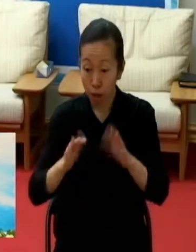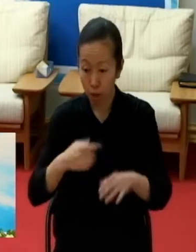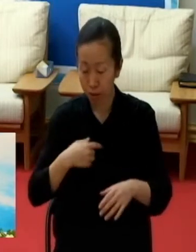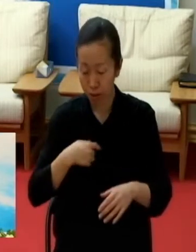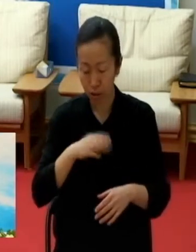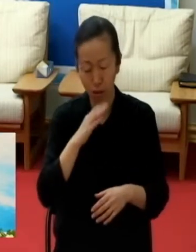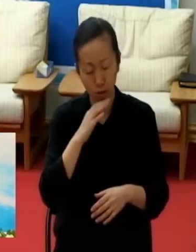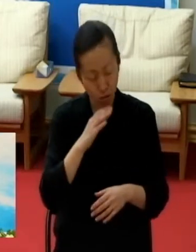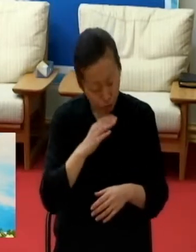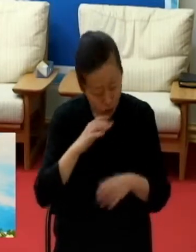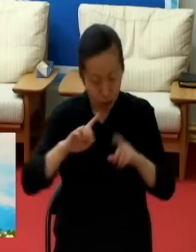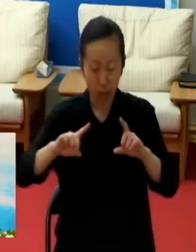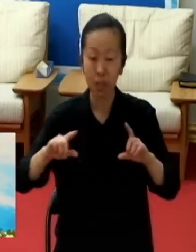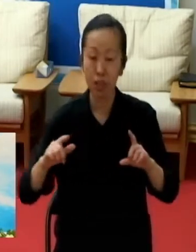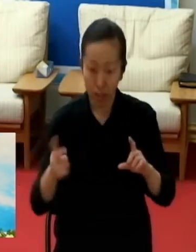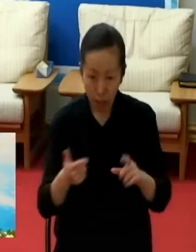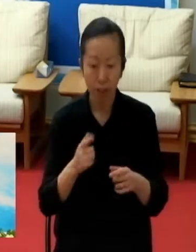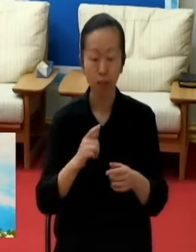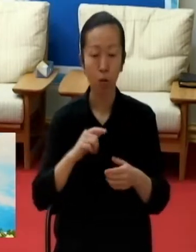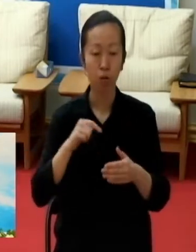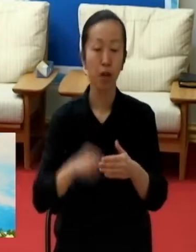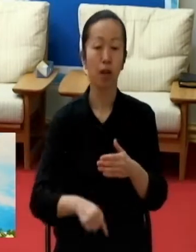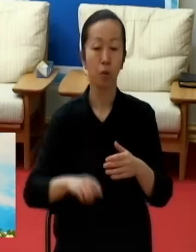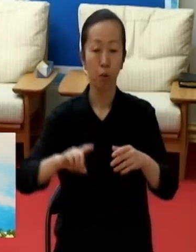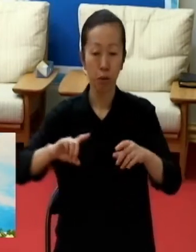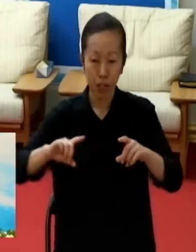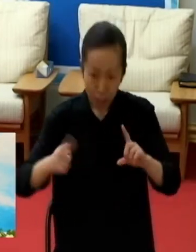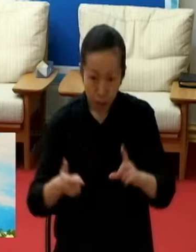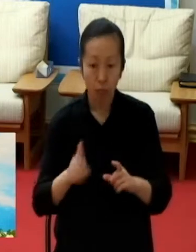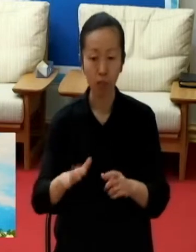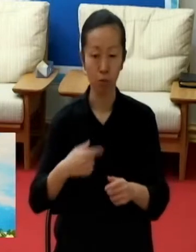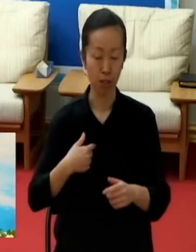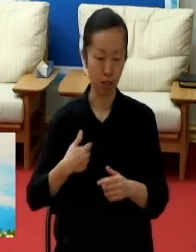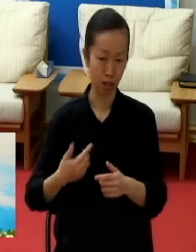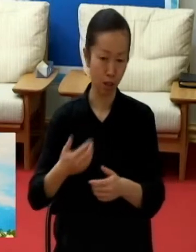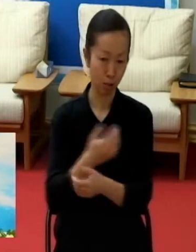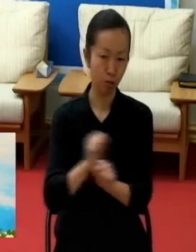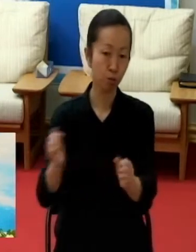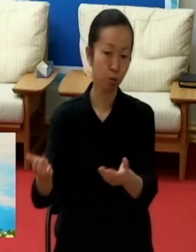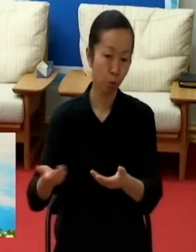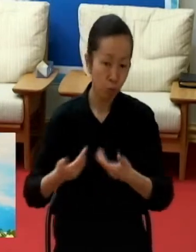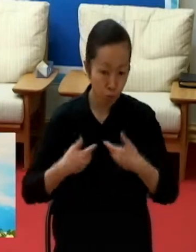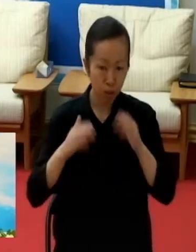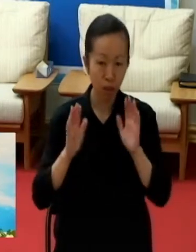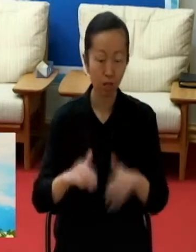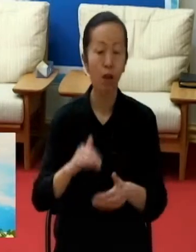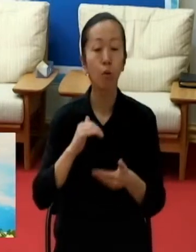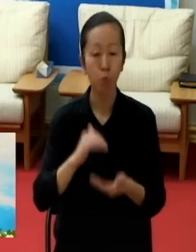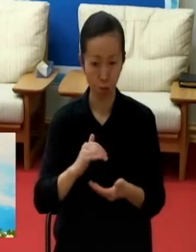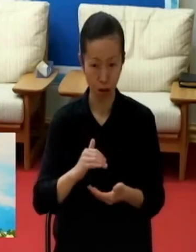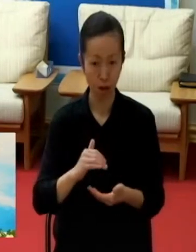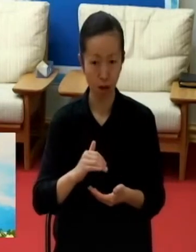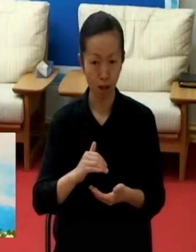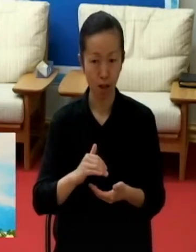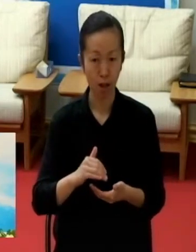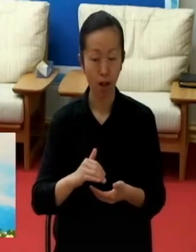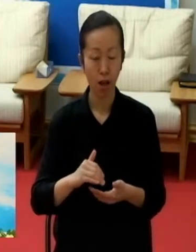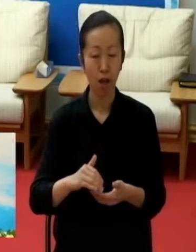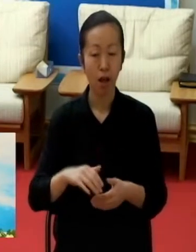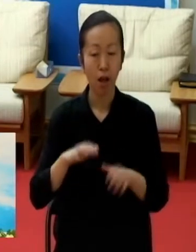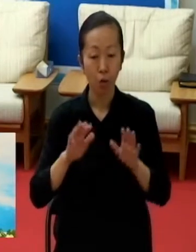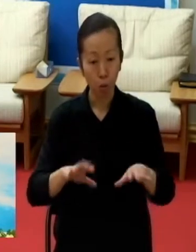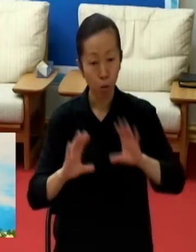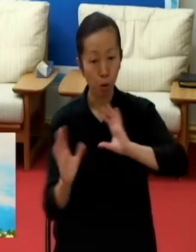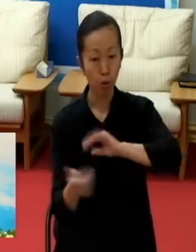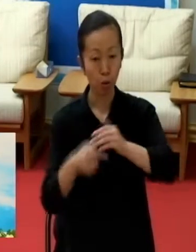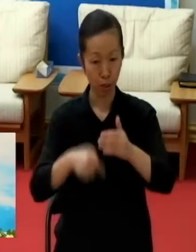奇跡の中の奇跡です 이 세상에 사는 사람 중에 10명 중에 8명은 복음의 메시지를 한 번도 듣지 못한다. この世の中